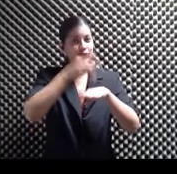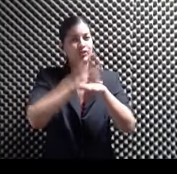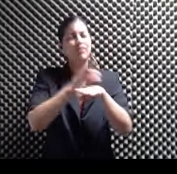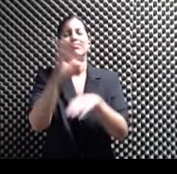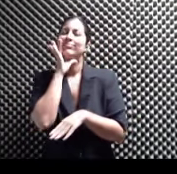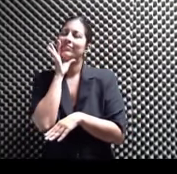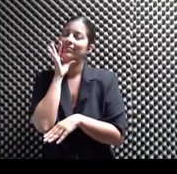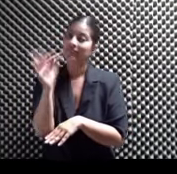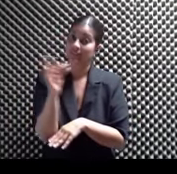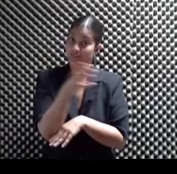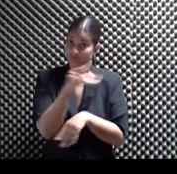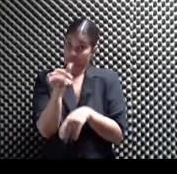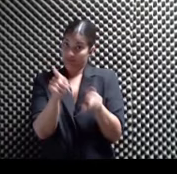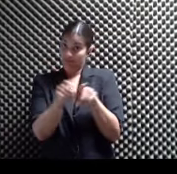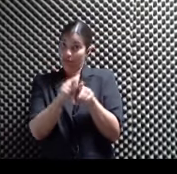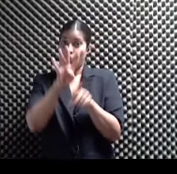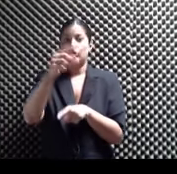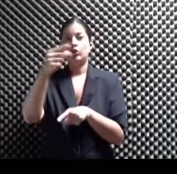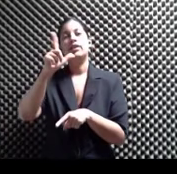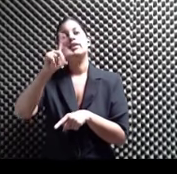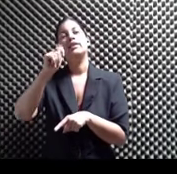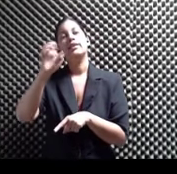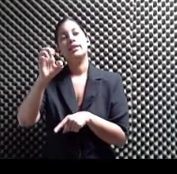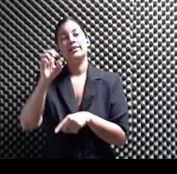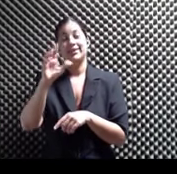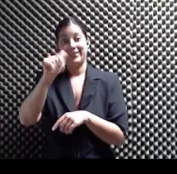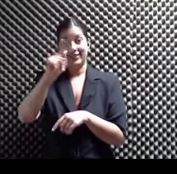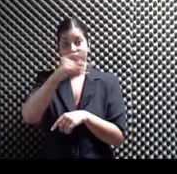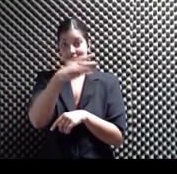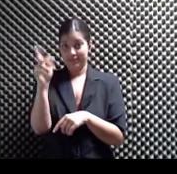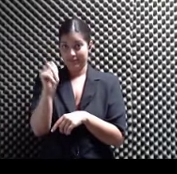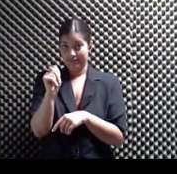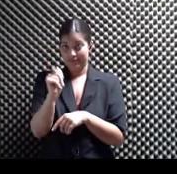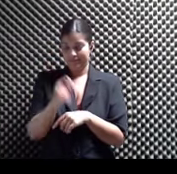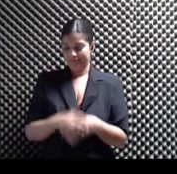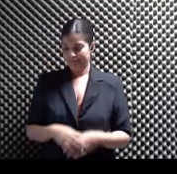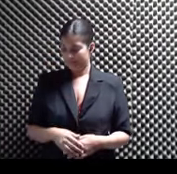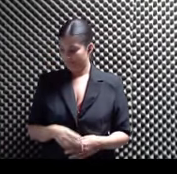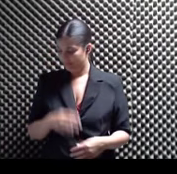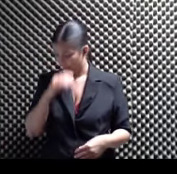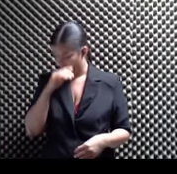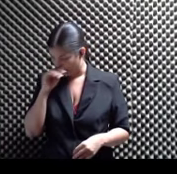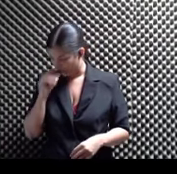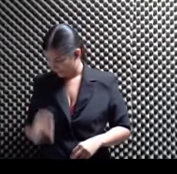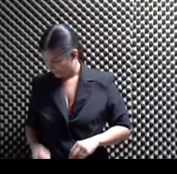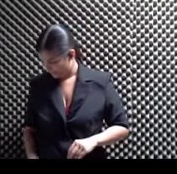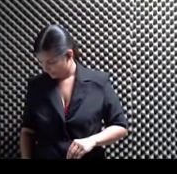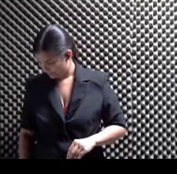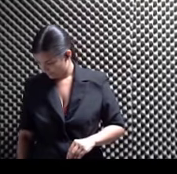Rico tiene sabor. Y también 4G LTE de AT&T, más rápido en más lugares.